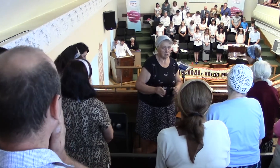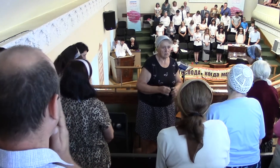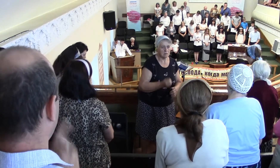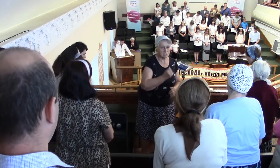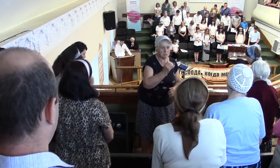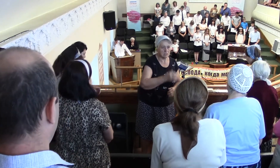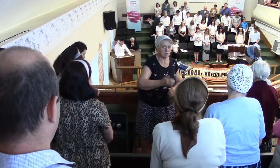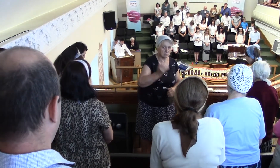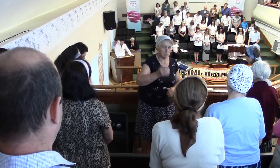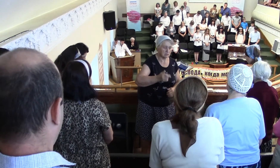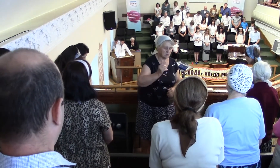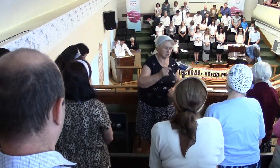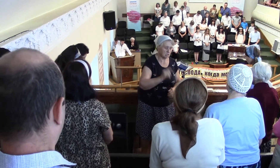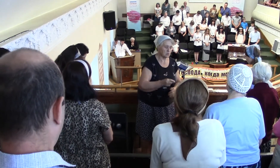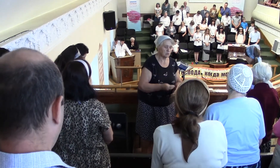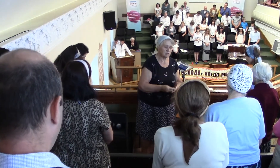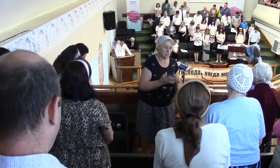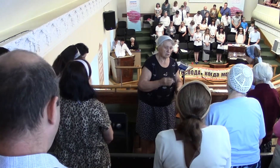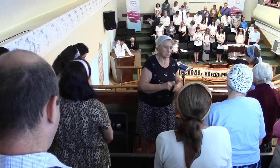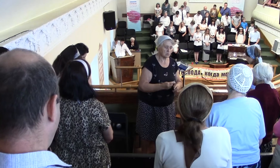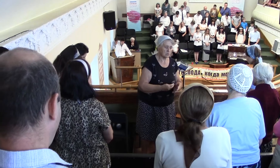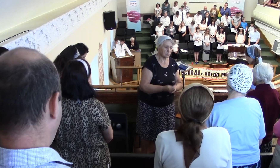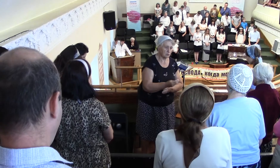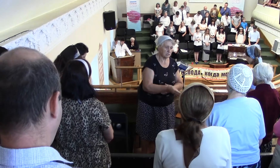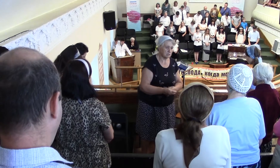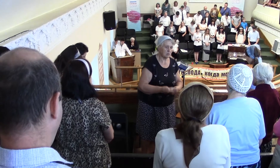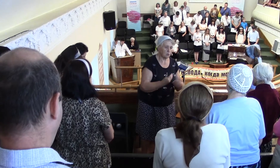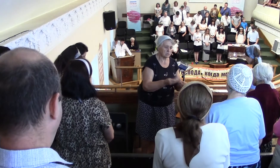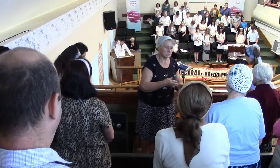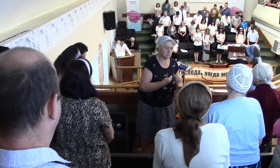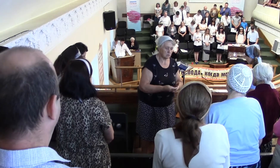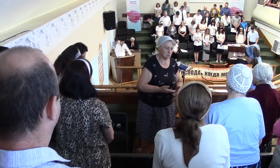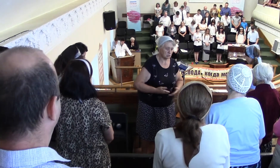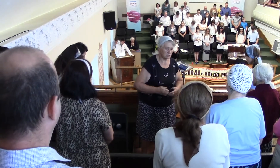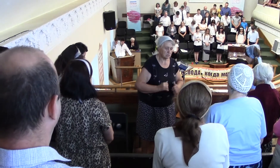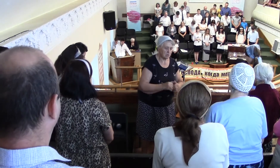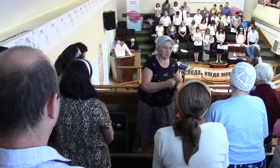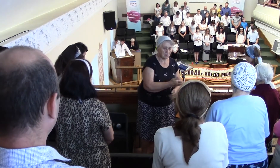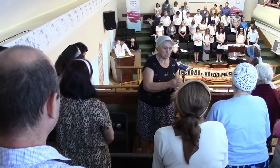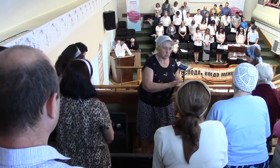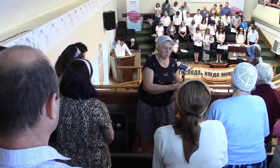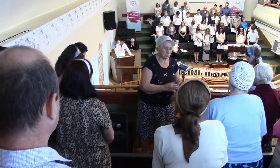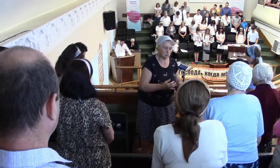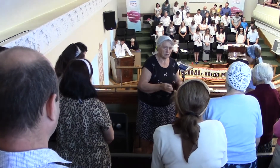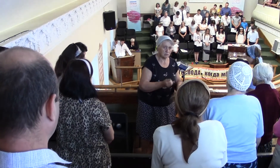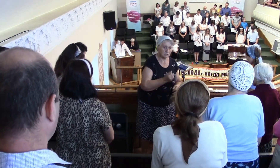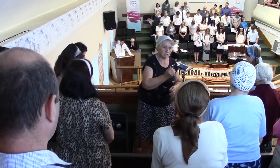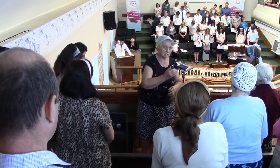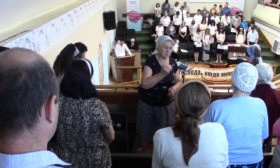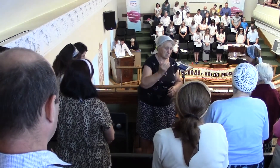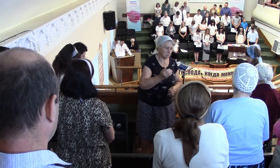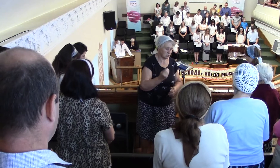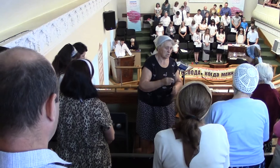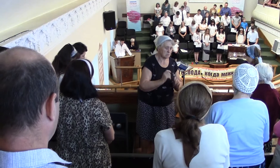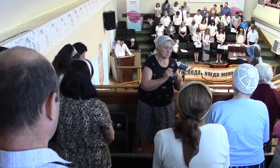благодарны Тебе, Господь, за ту дорогую цену, которую Ты заплатил, Ты отдал жизнь свою для нашего искупления. Мы благодарны Тебе за то, что Ты